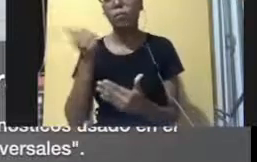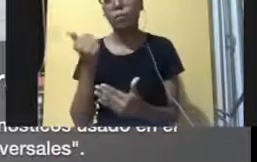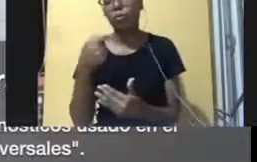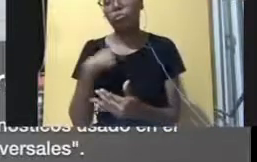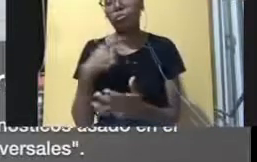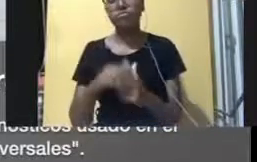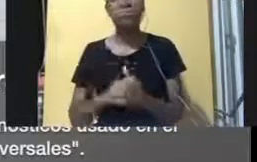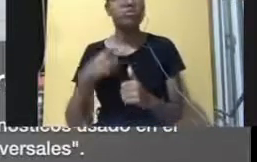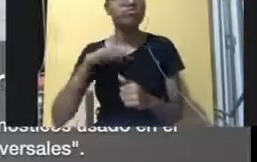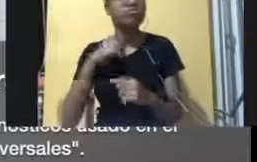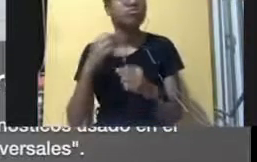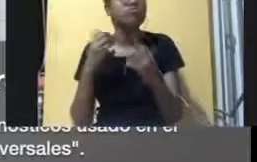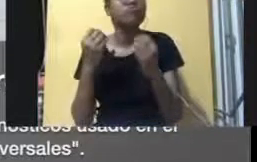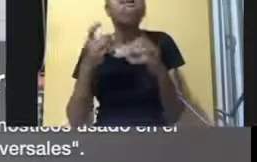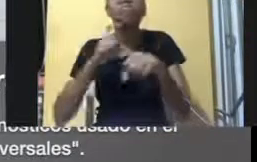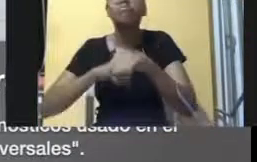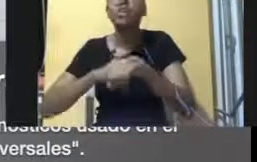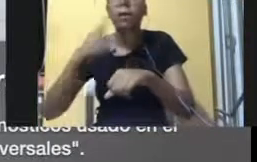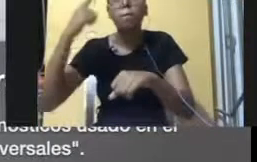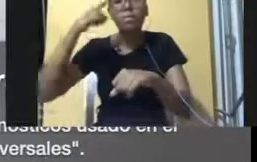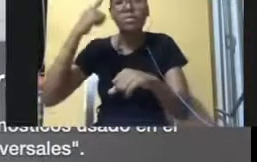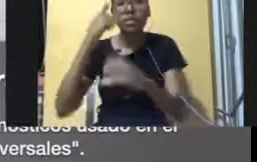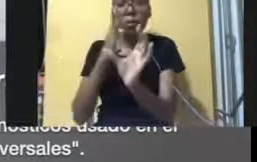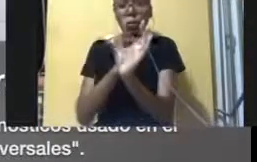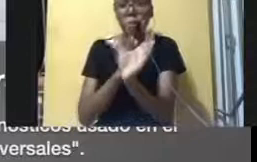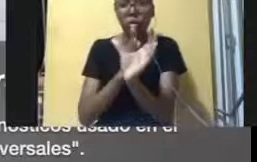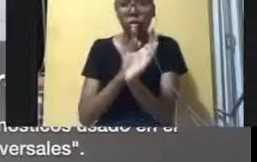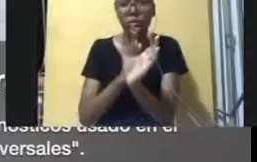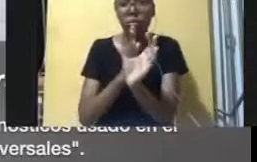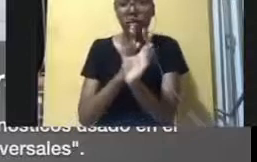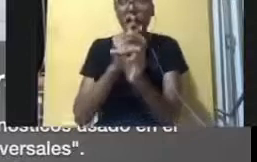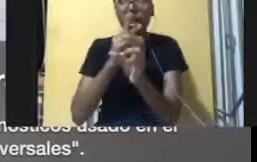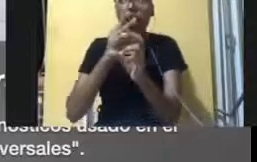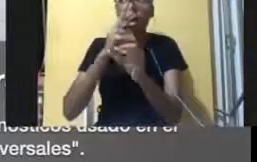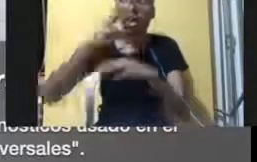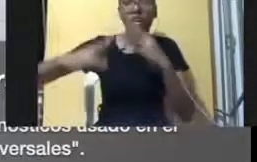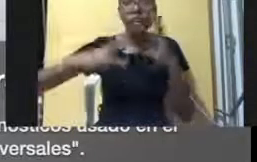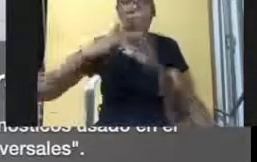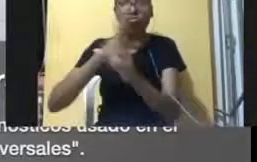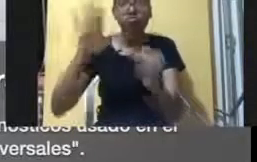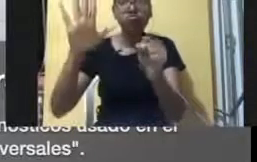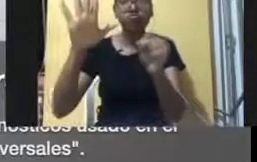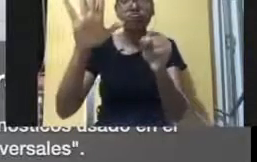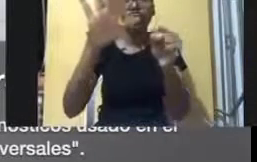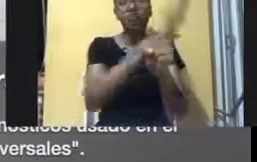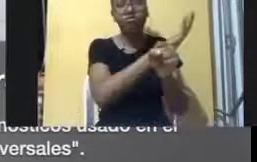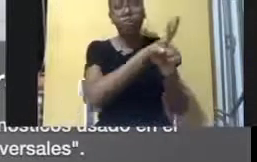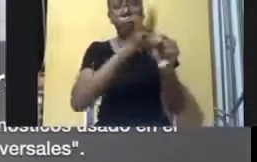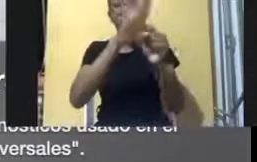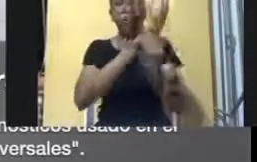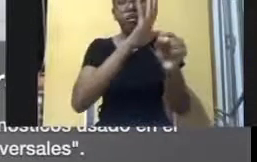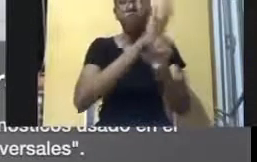mucho tiempo hemos pensado en la psicología como algo universal, que aplica a todo el mundo de la misma manera.